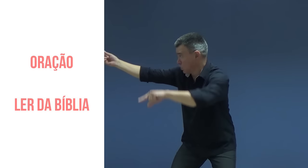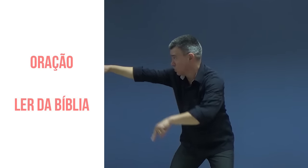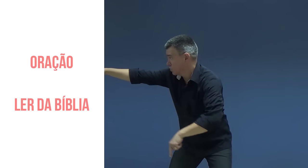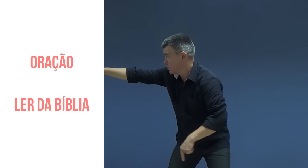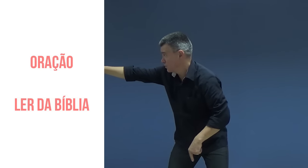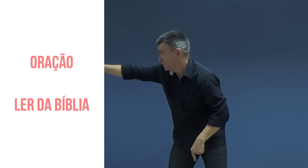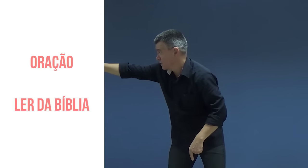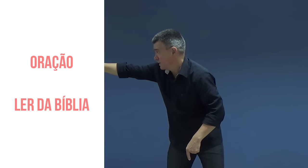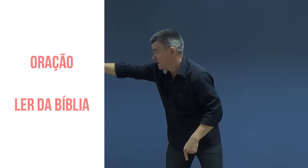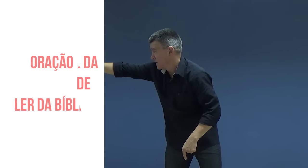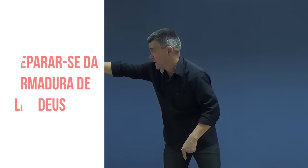Olha, próximo.